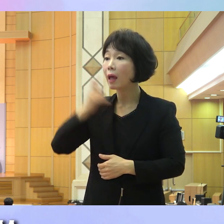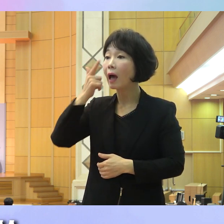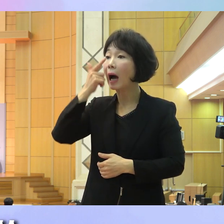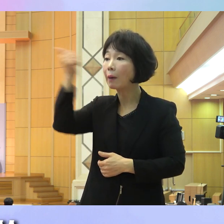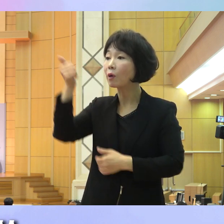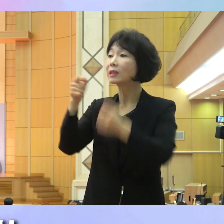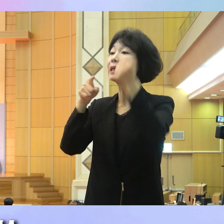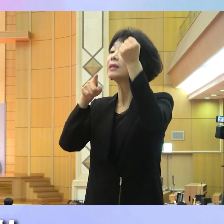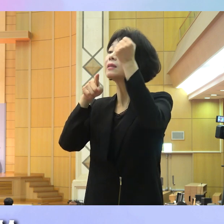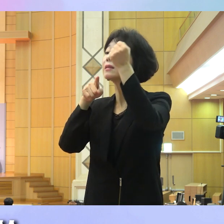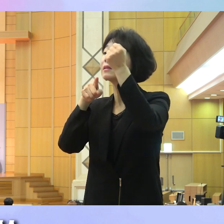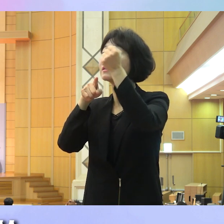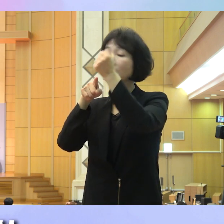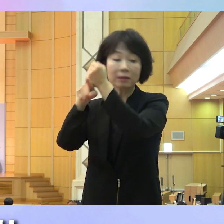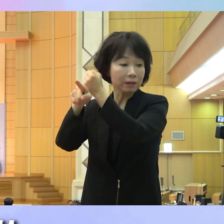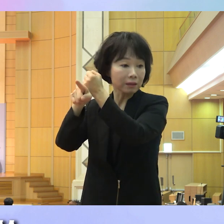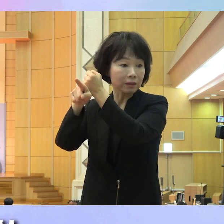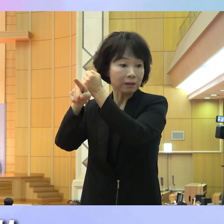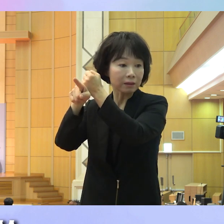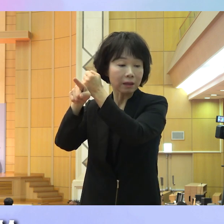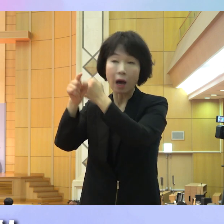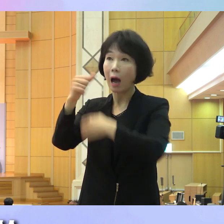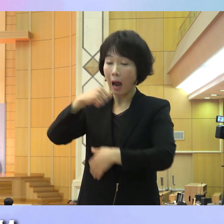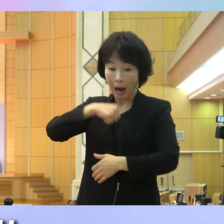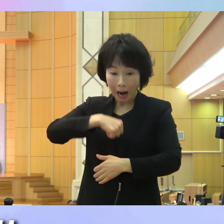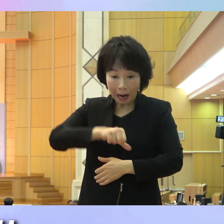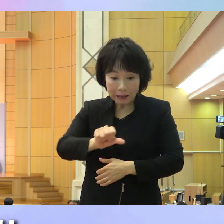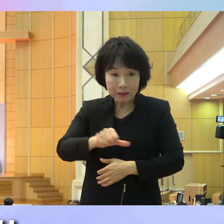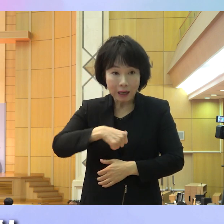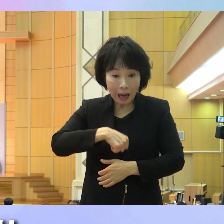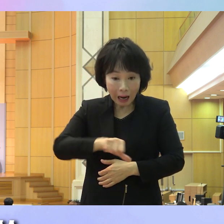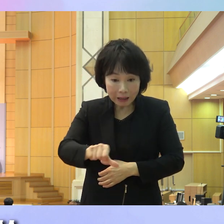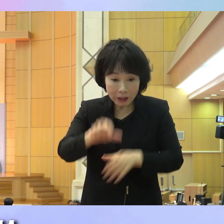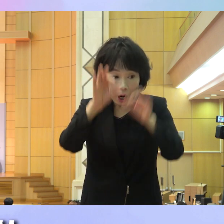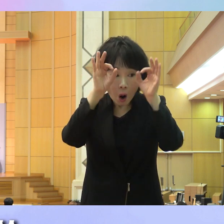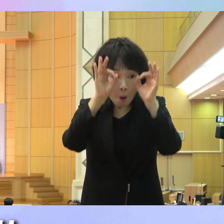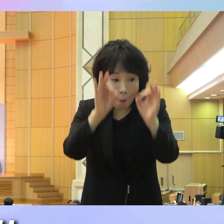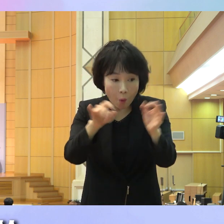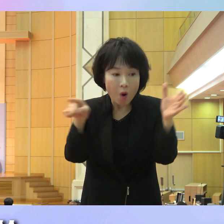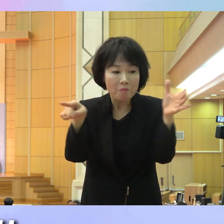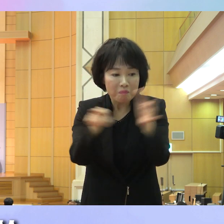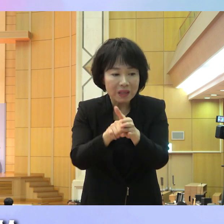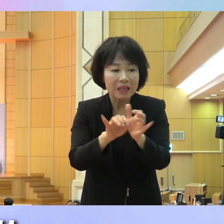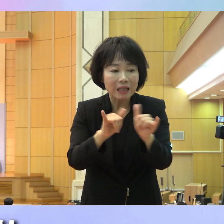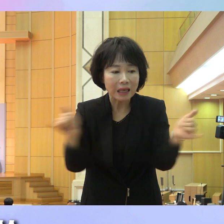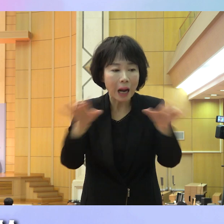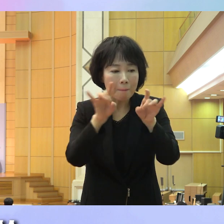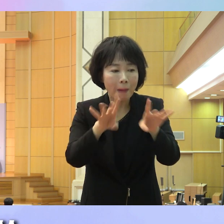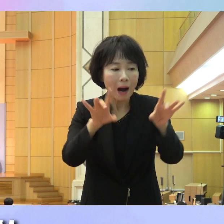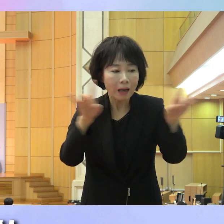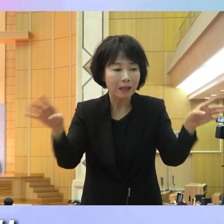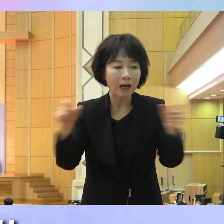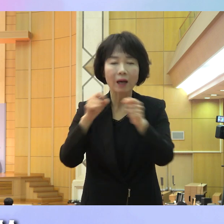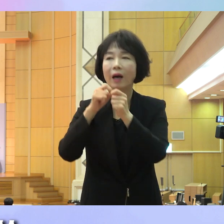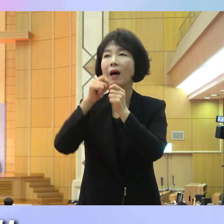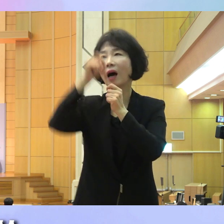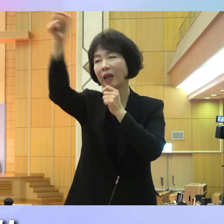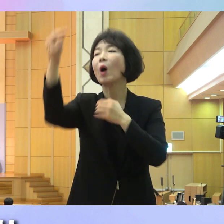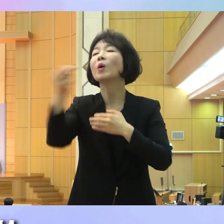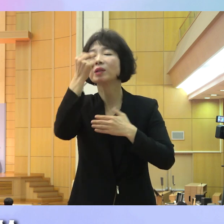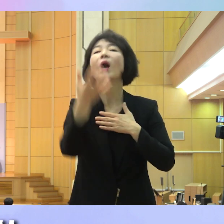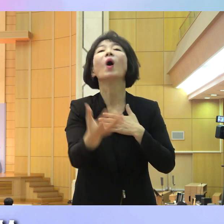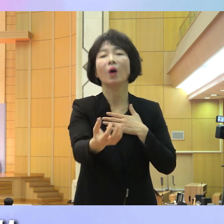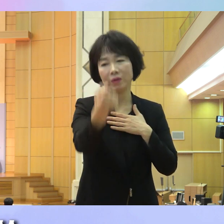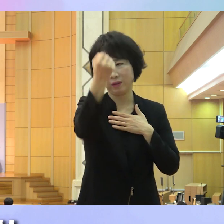말하기를 내 아버지의 뜻은 아들을 보고 여기서 아들은 하나님의 아들 예수 그리스도를 말하는 거죠.